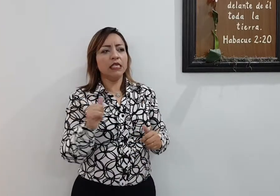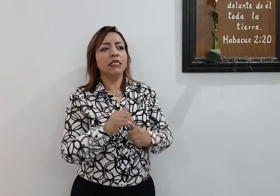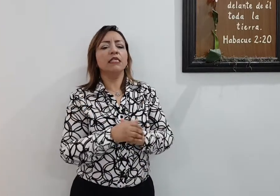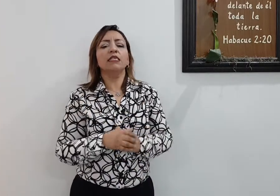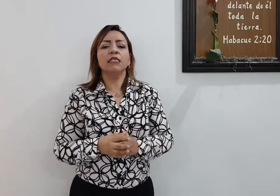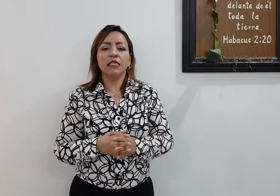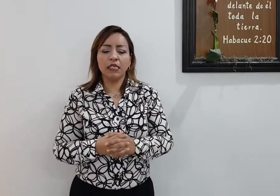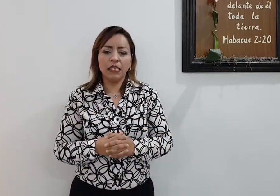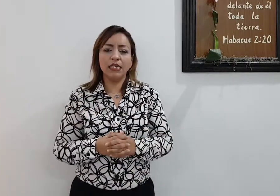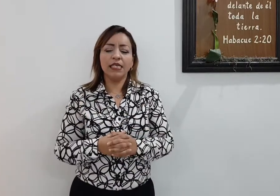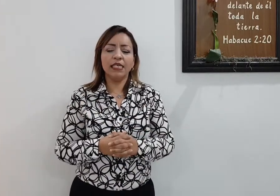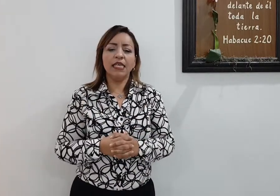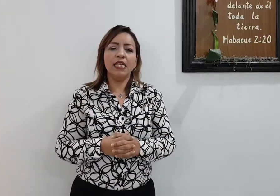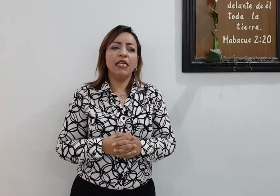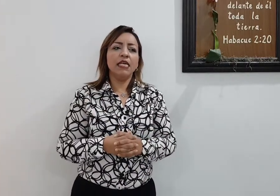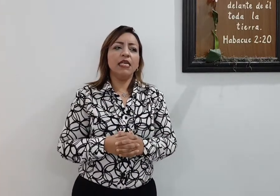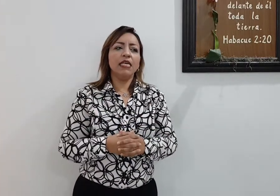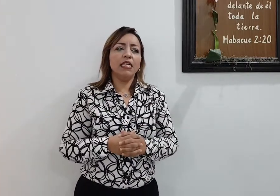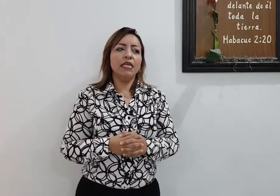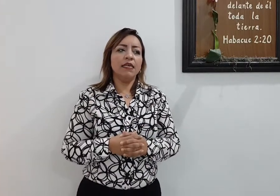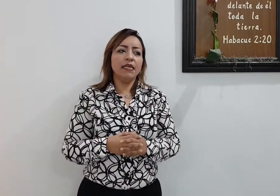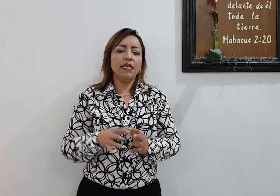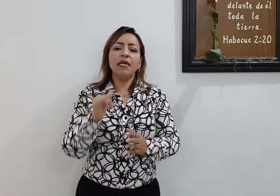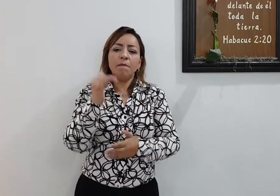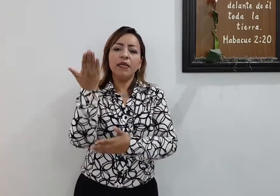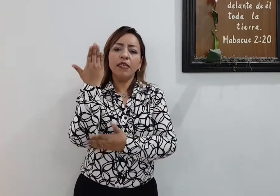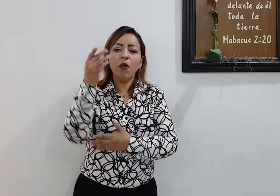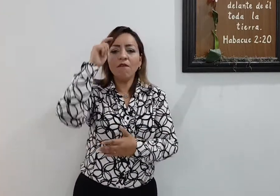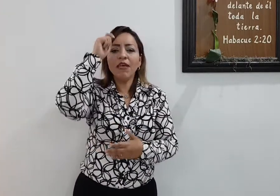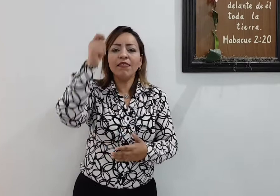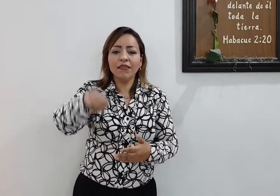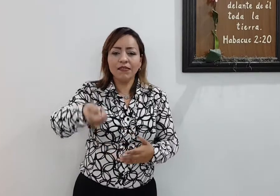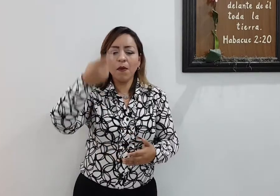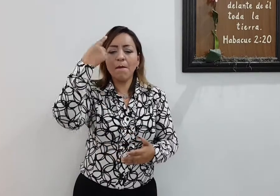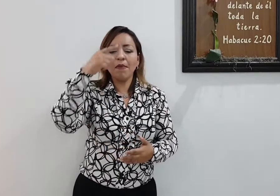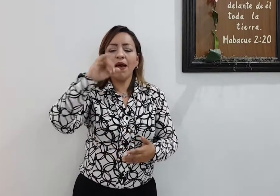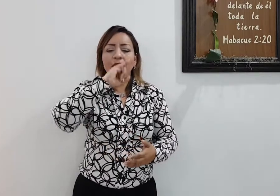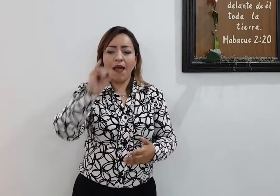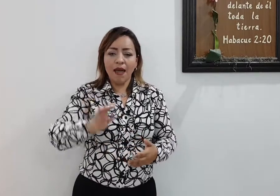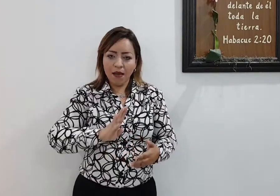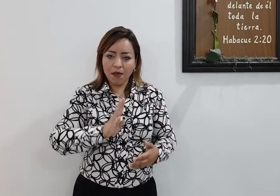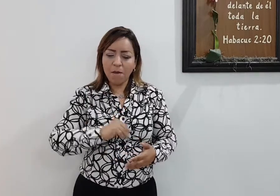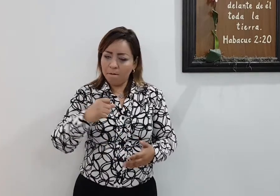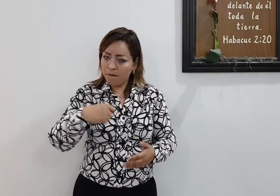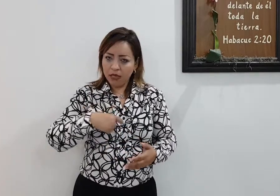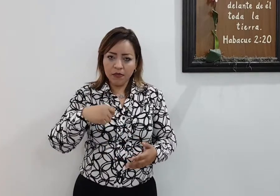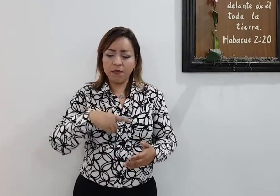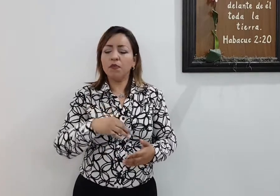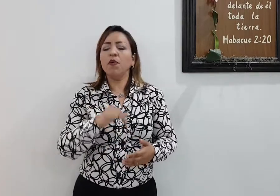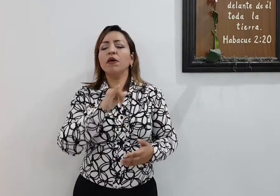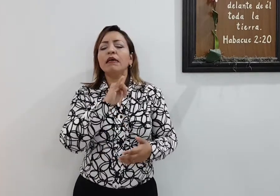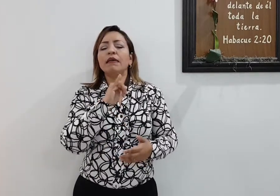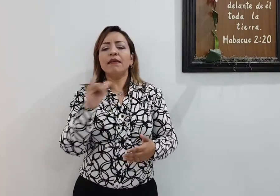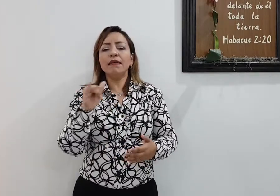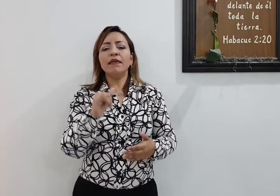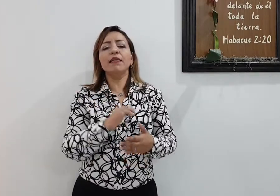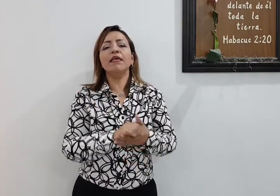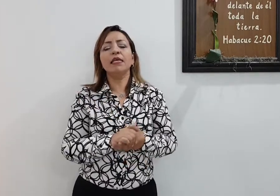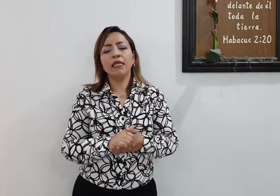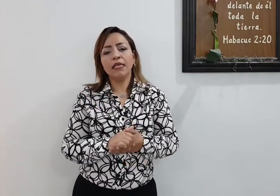De los hijos de Jacob, los 12 hijos, surgen las 12 tribus que forman o dan inicio al pueblo de Israel,